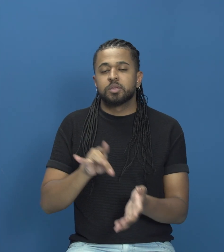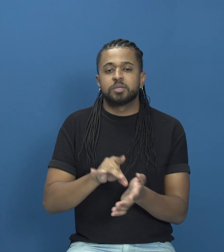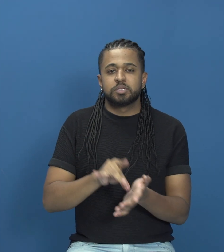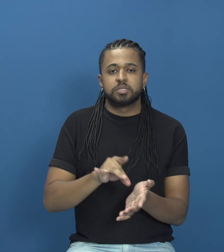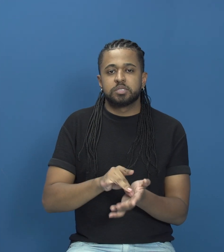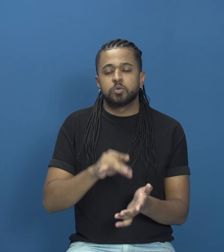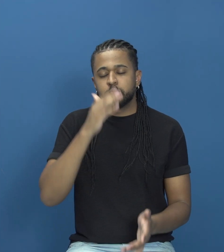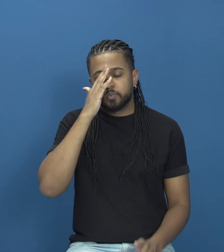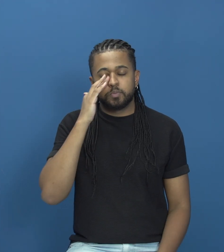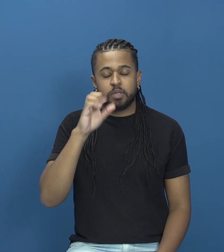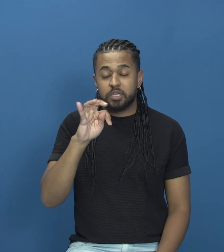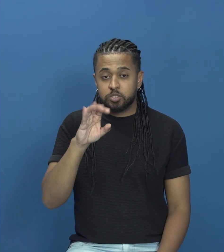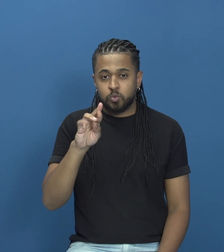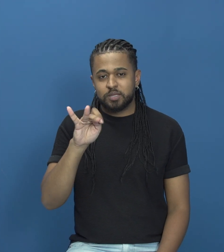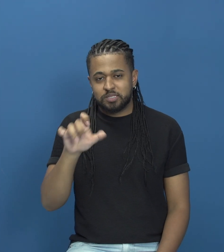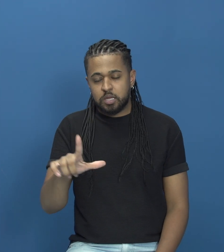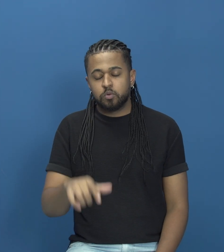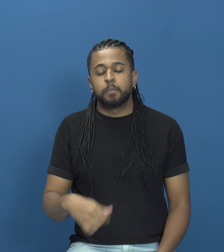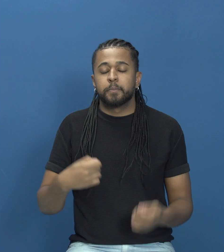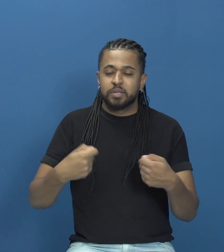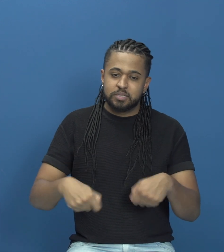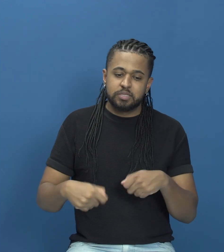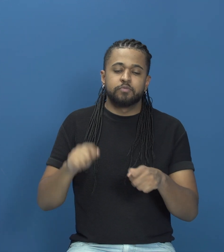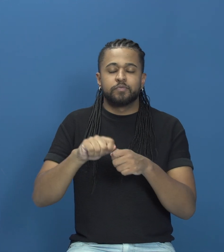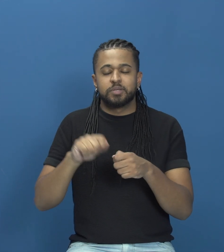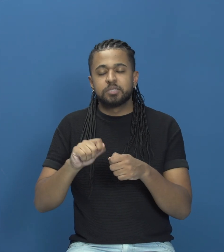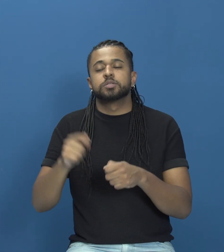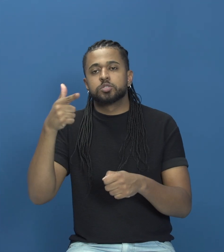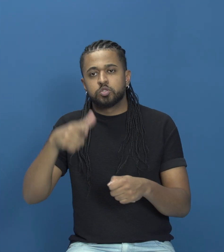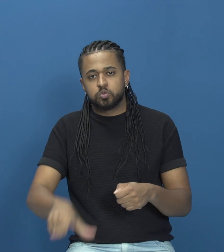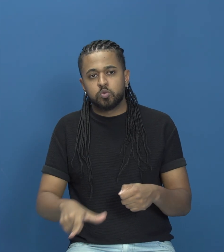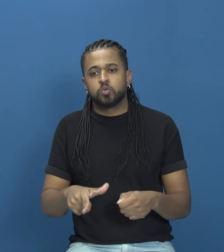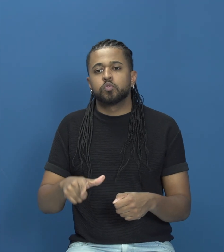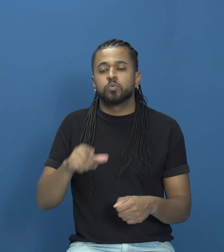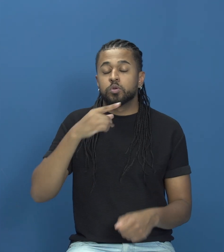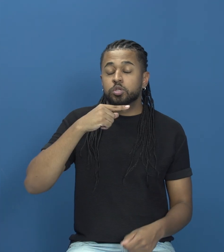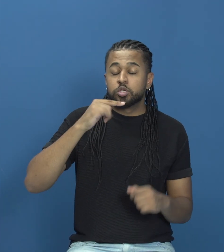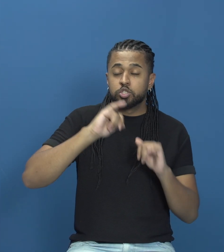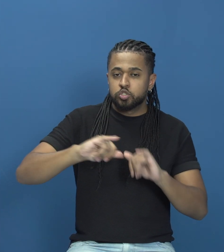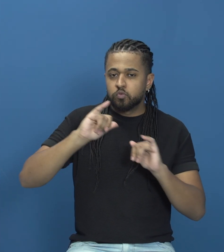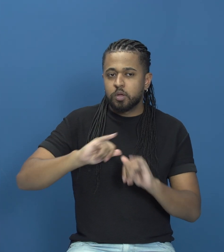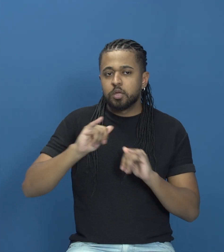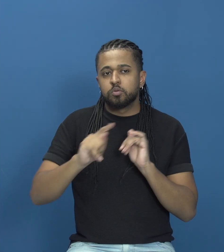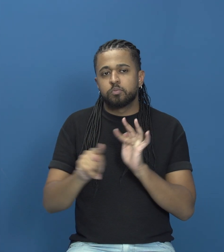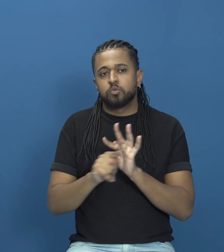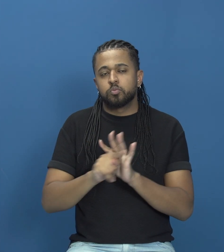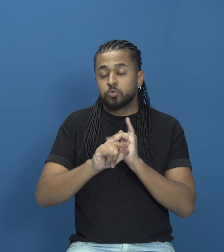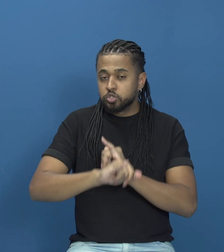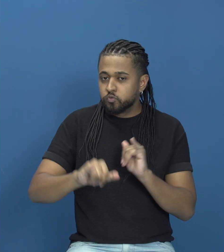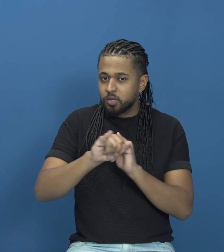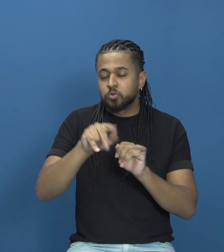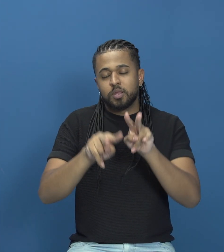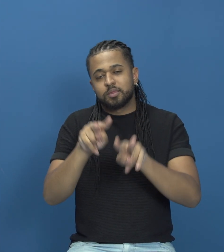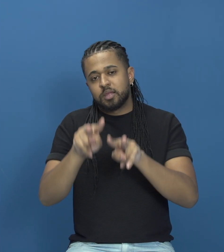da autodeclaração étnico-racial deverá realizar os procedimentos a serem divulgados por ocasião da divulgação